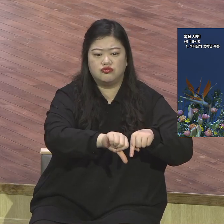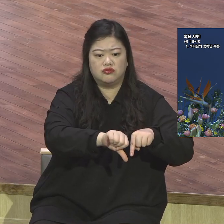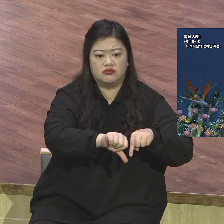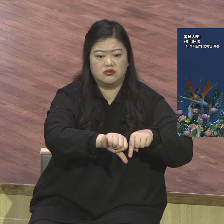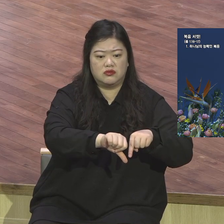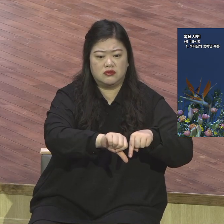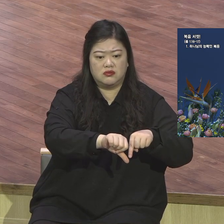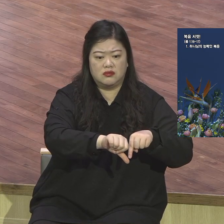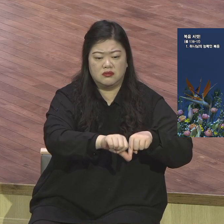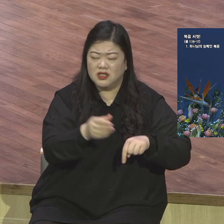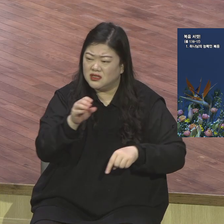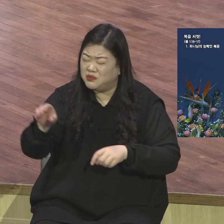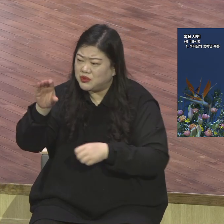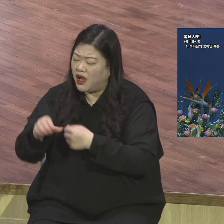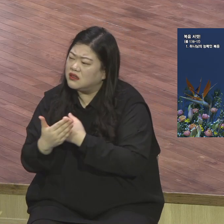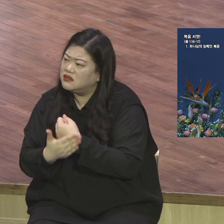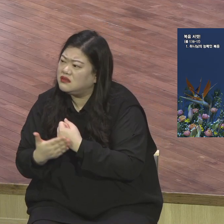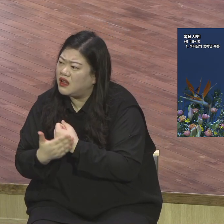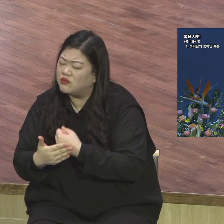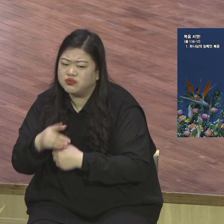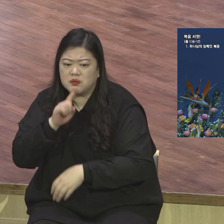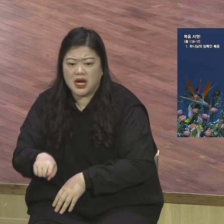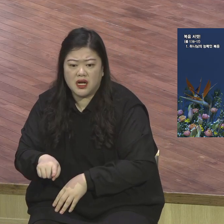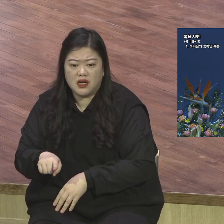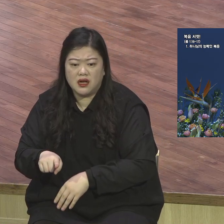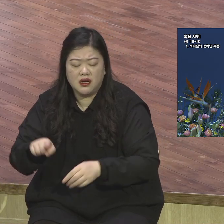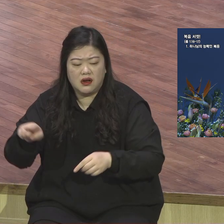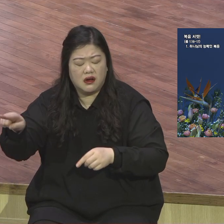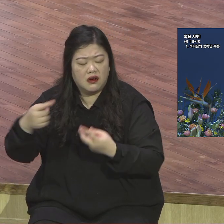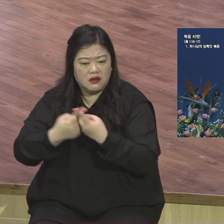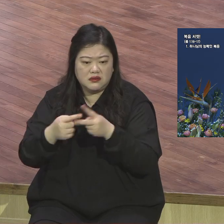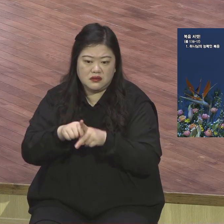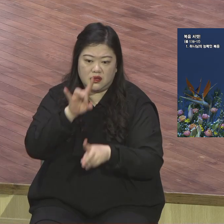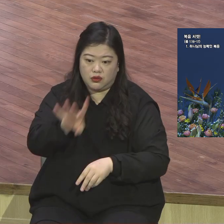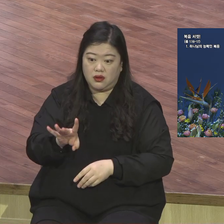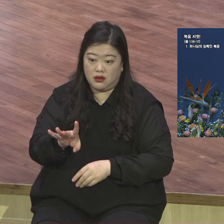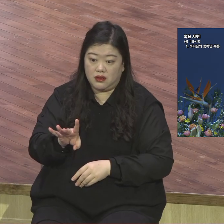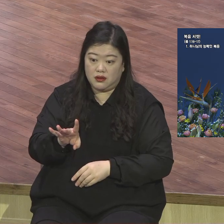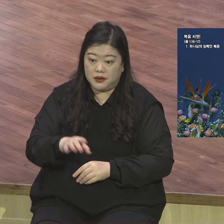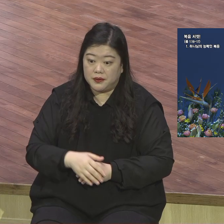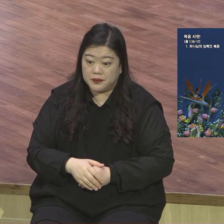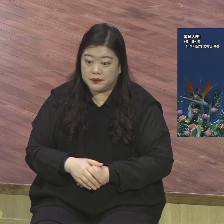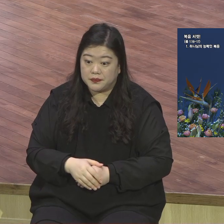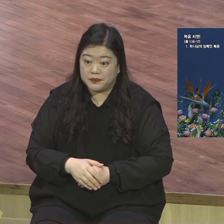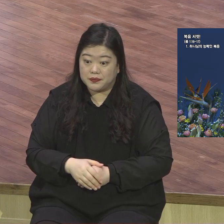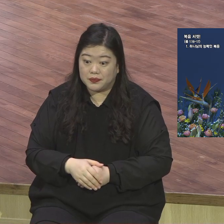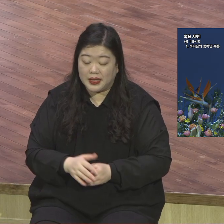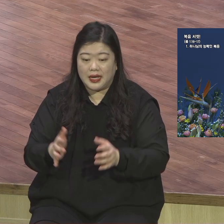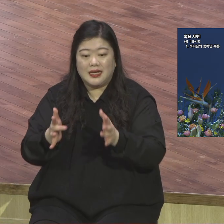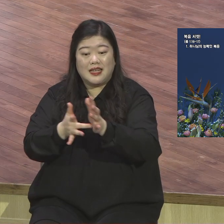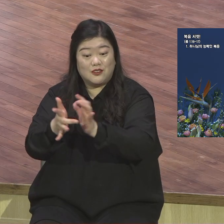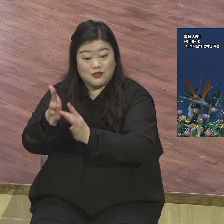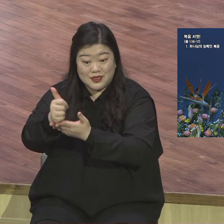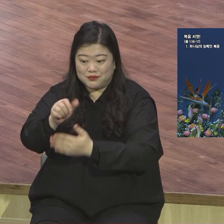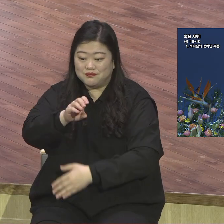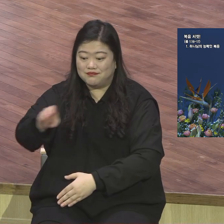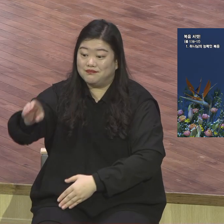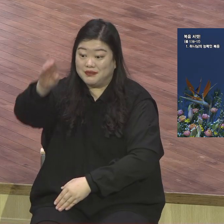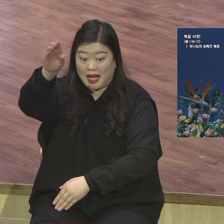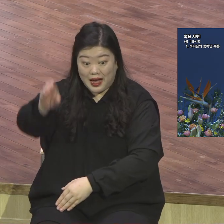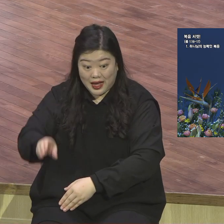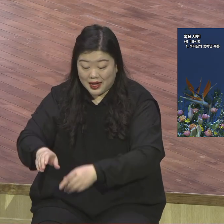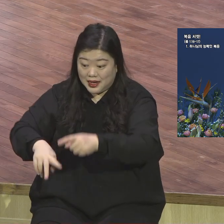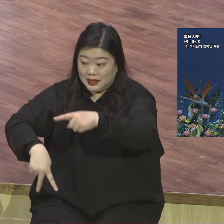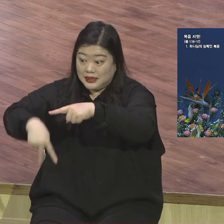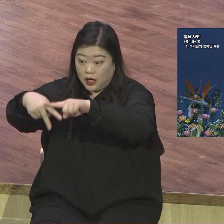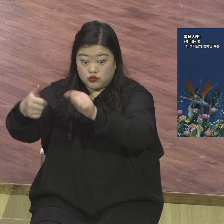고린도전서 1장 22절 24절에 보면 사도 바울이 당시 세상 사람들이 예수님의 십자가의 대속에